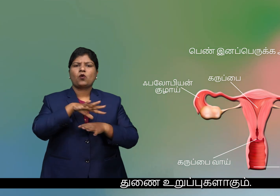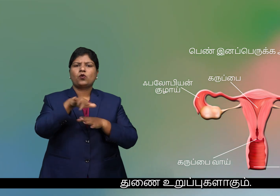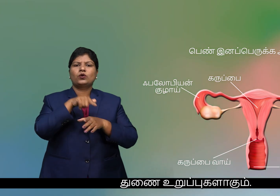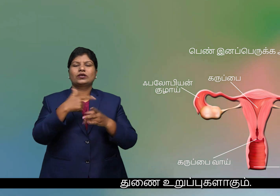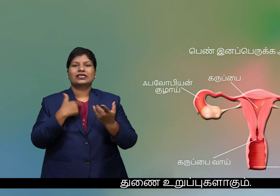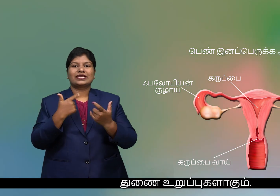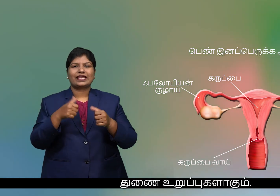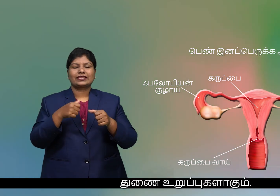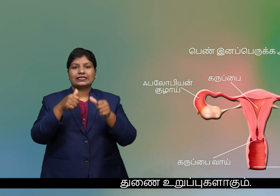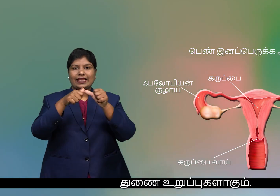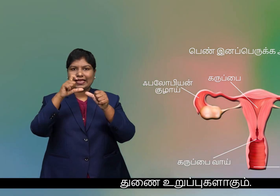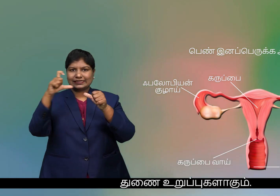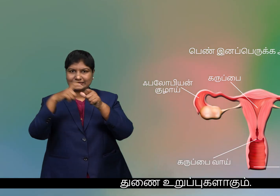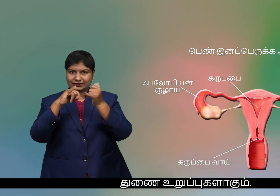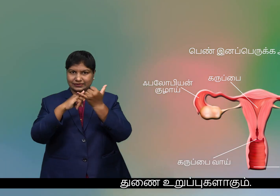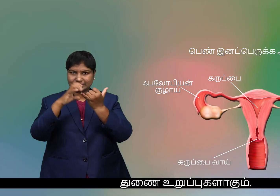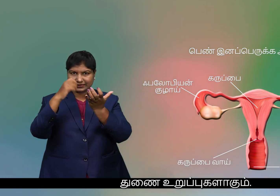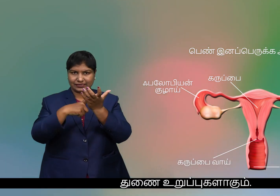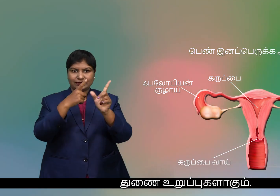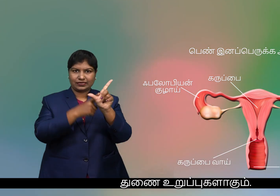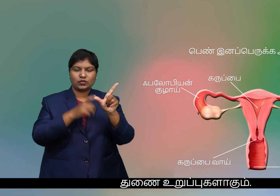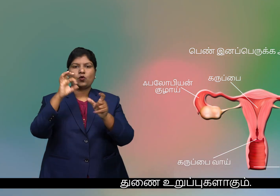துணை உறுப்புகள் ஆகும்.